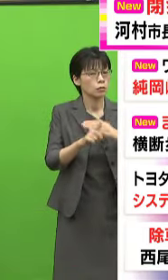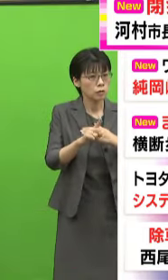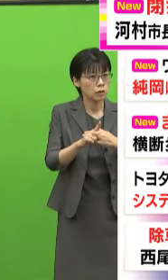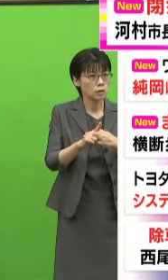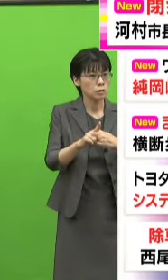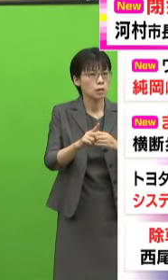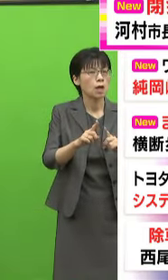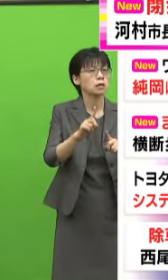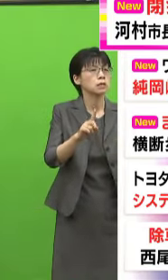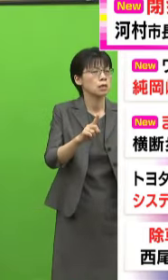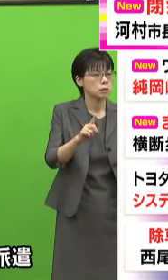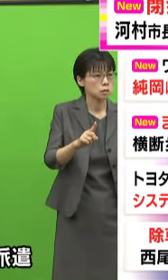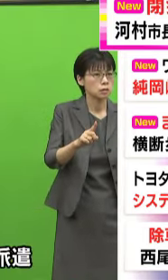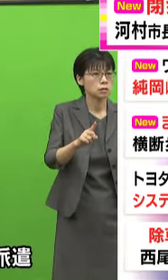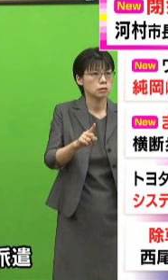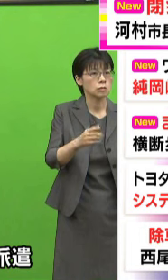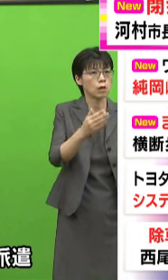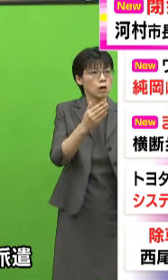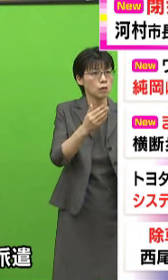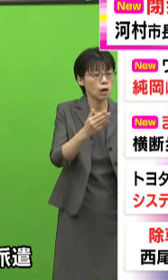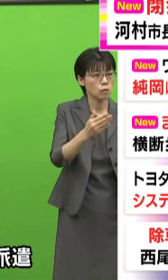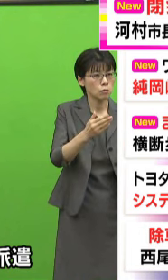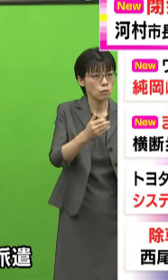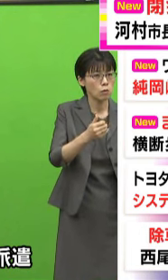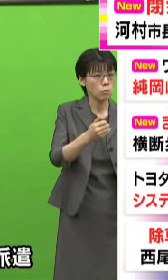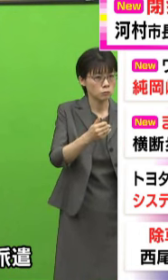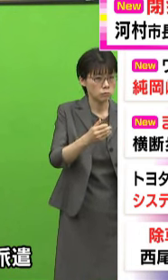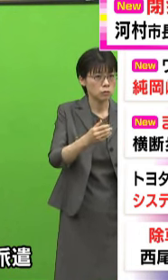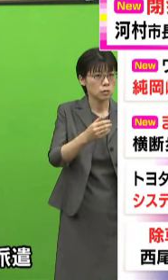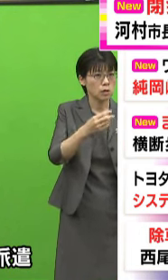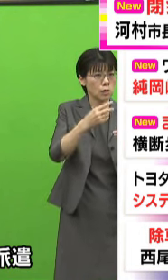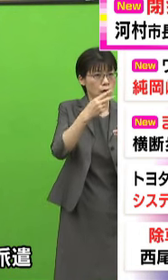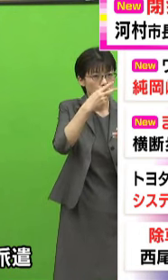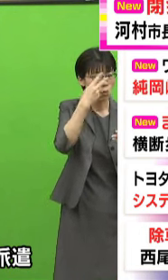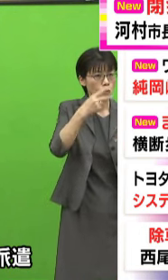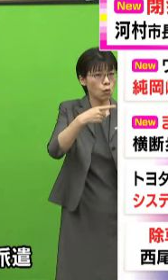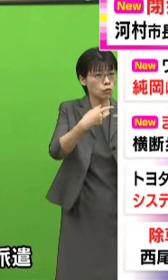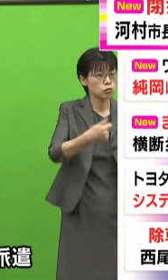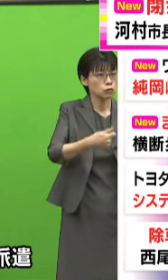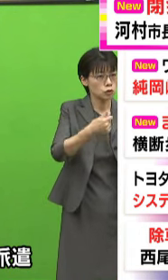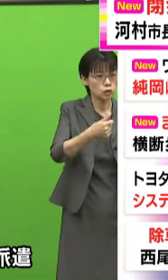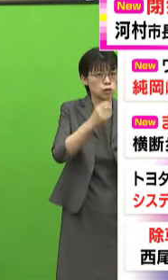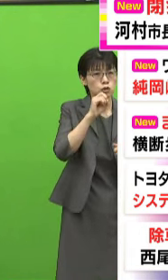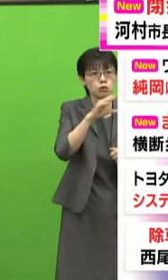ことです市は代理として中田英雄副市長の派遣を調整しています